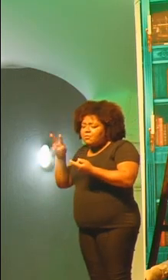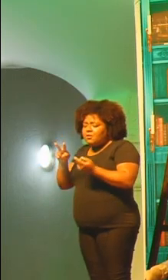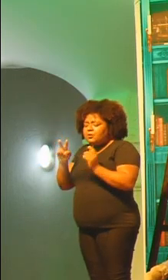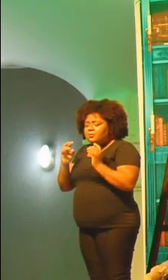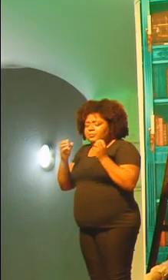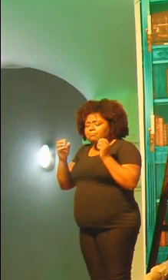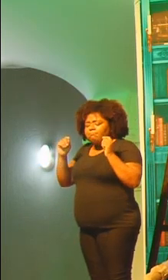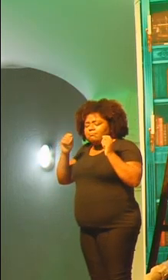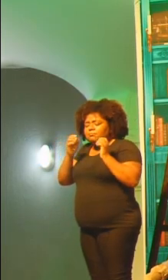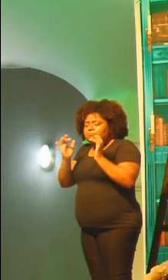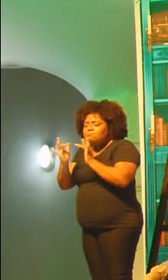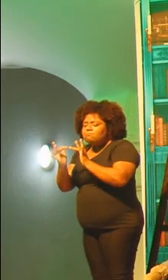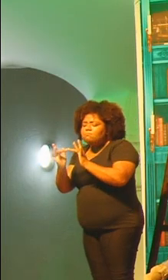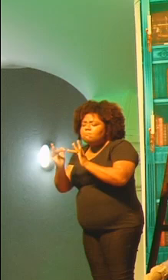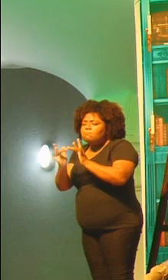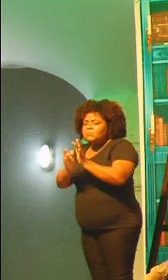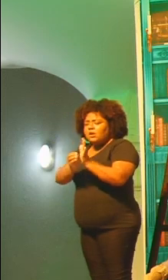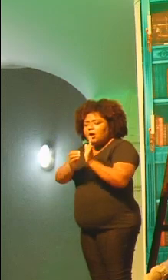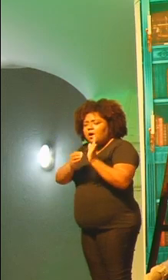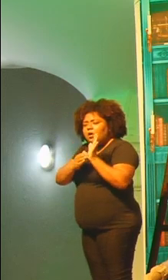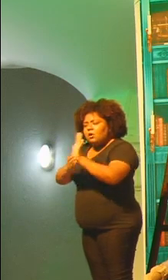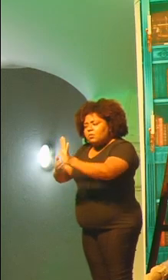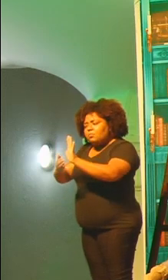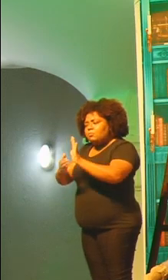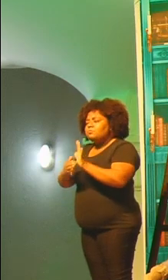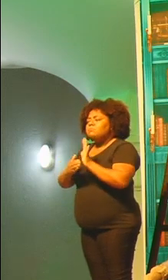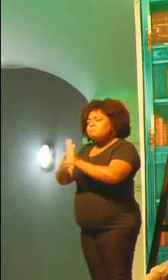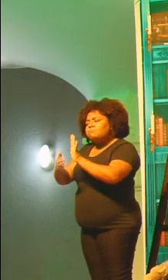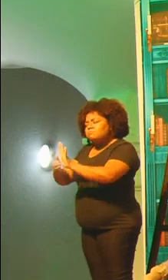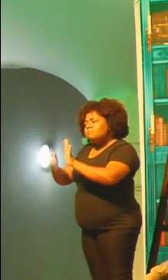comunicar isso às pessoas, né?